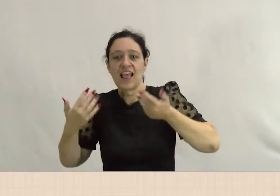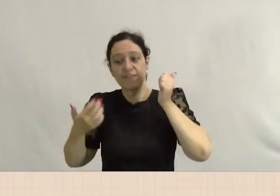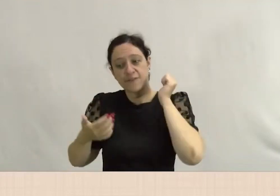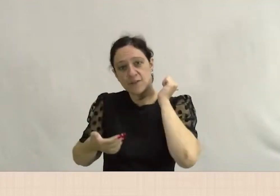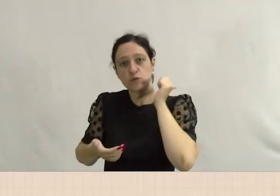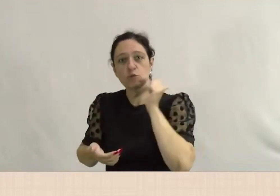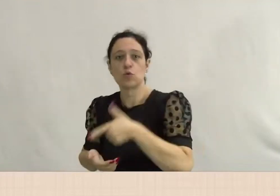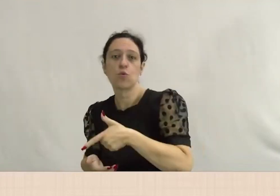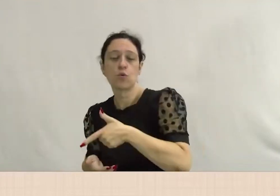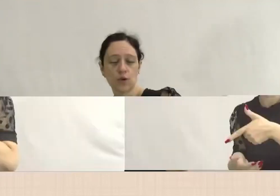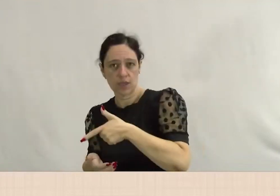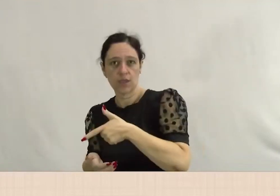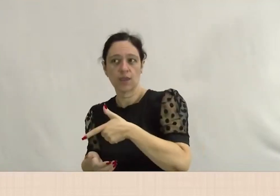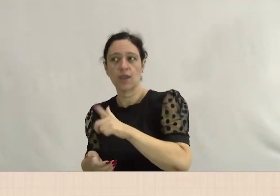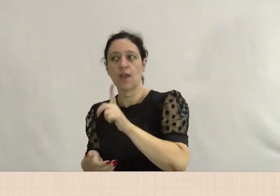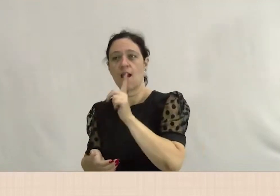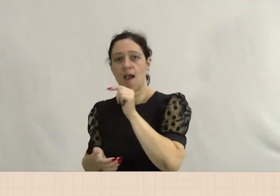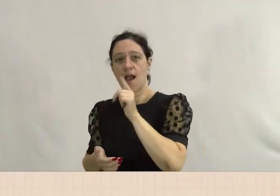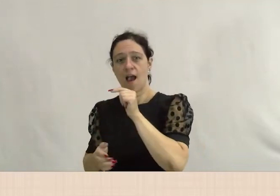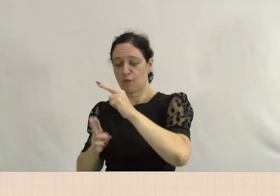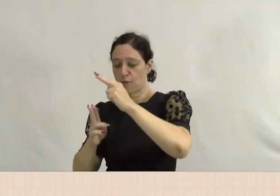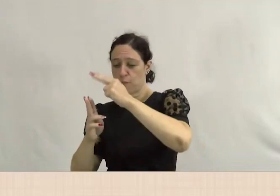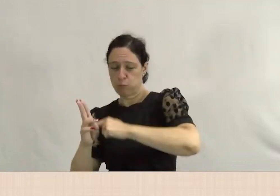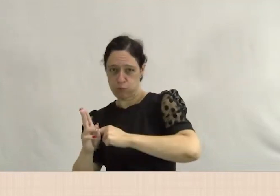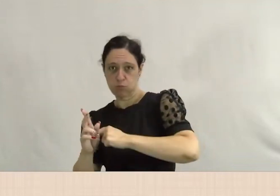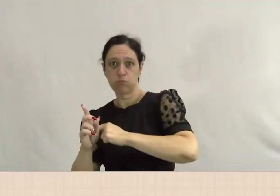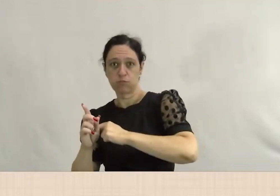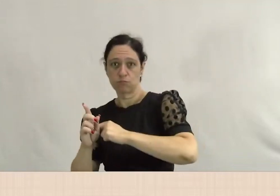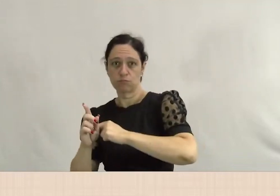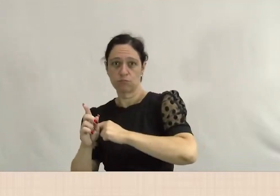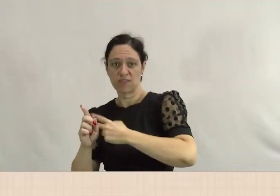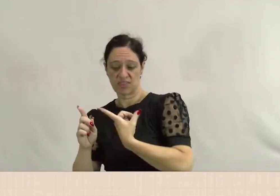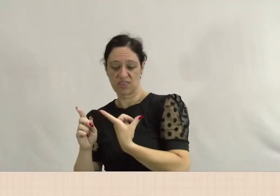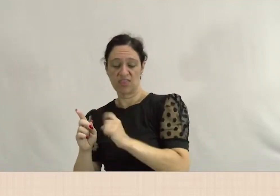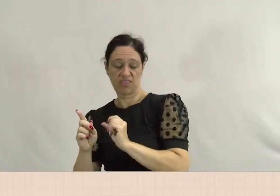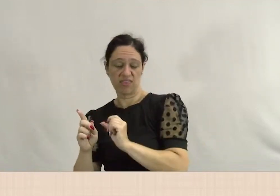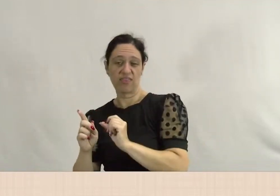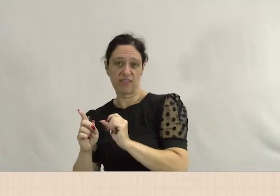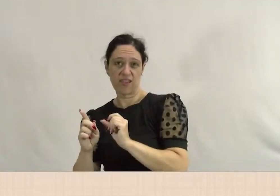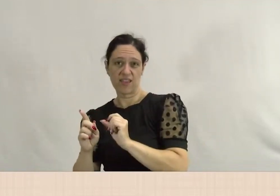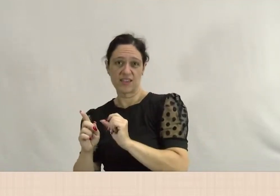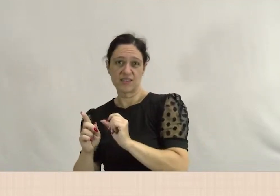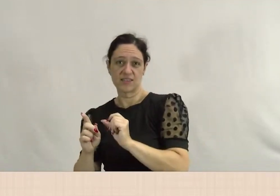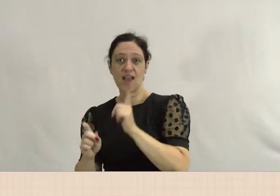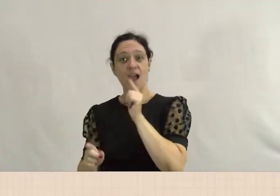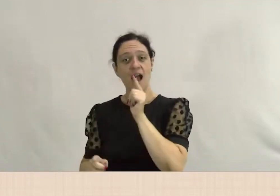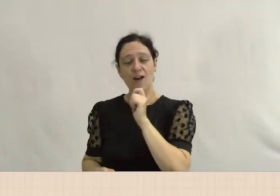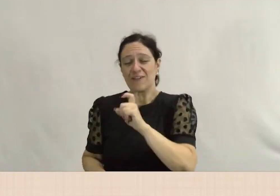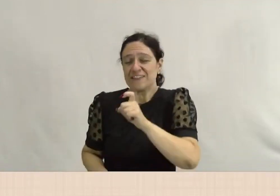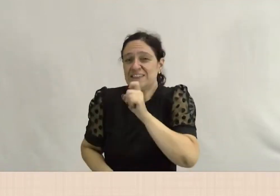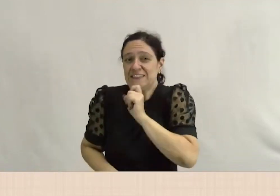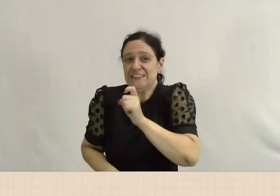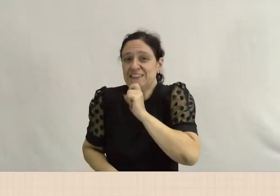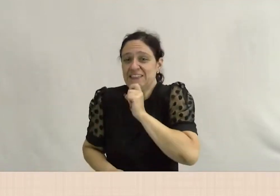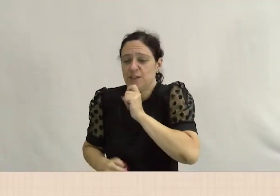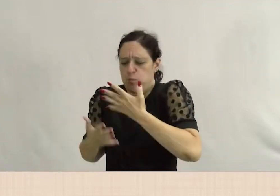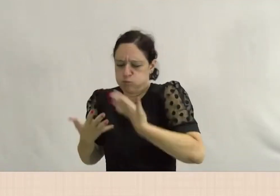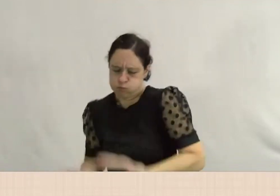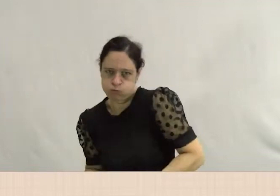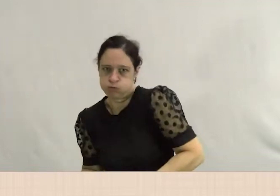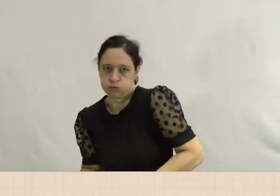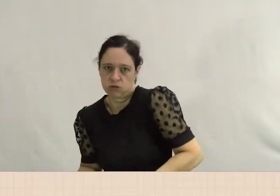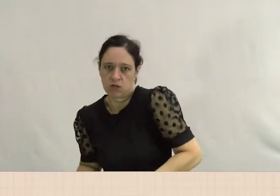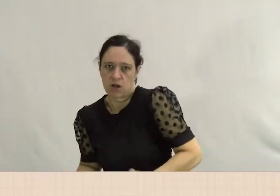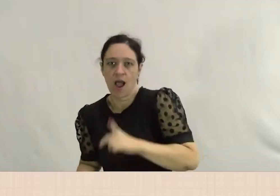água a 10 graus centígrados. Água fria é mais pesada no